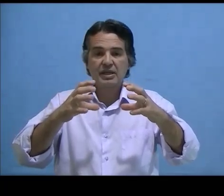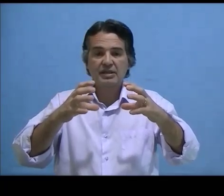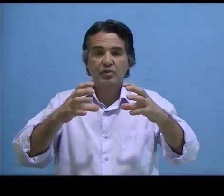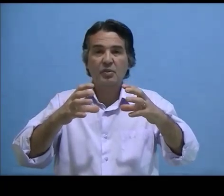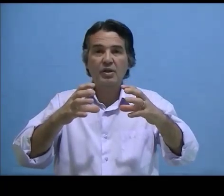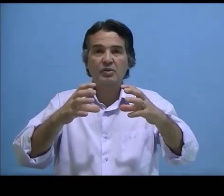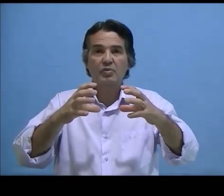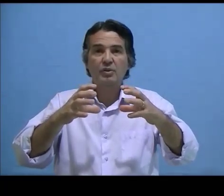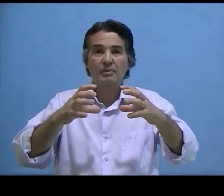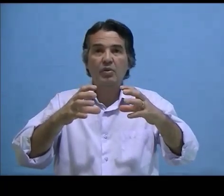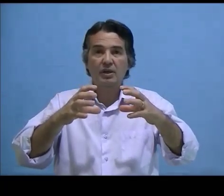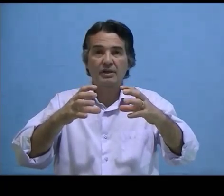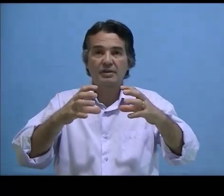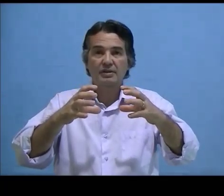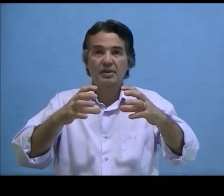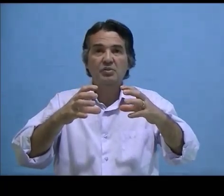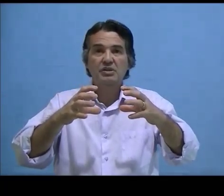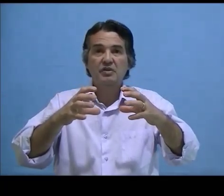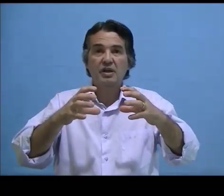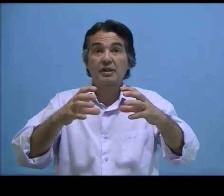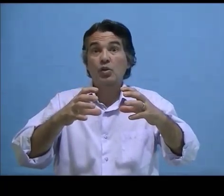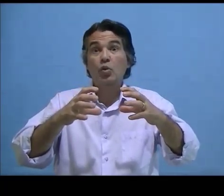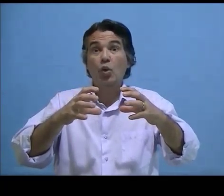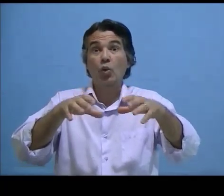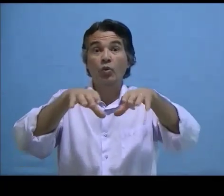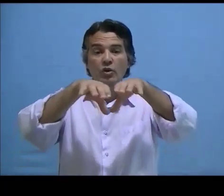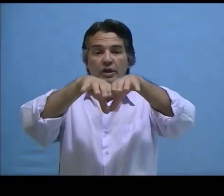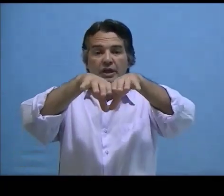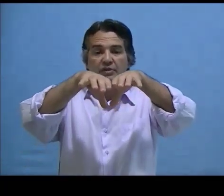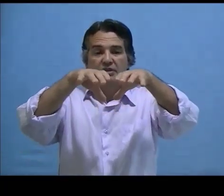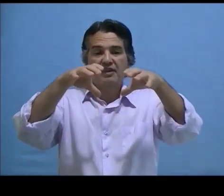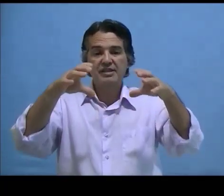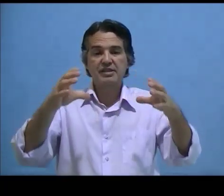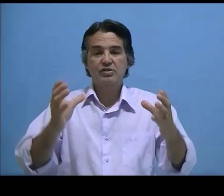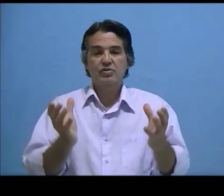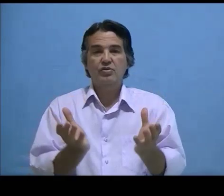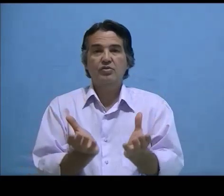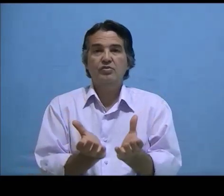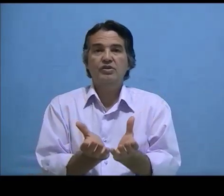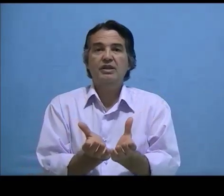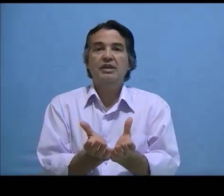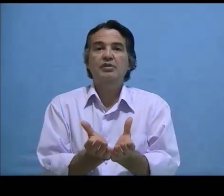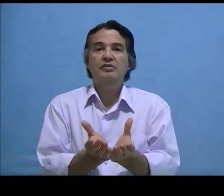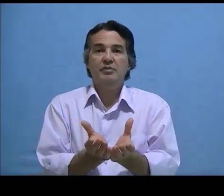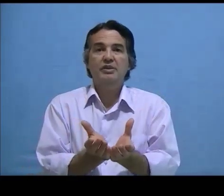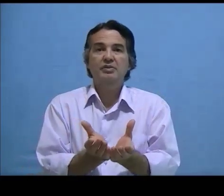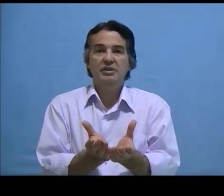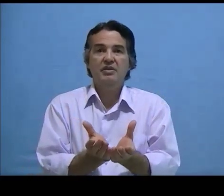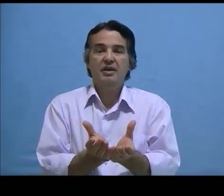aqui no meio tem uma bola, tem uma esfera, tem um globo, e aí você faz isto. Você está transformando em esfera.